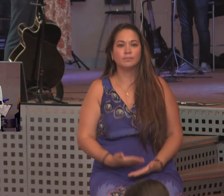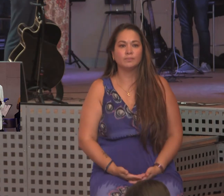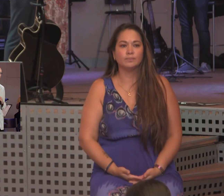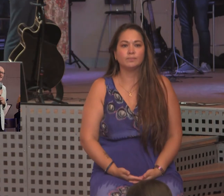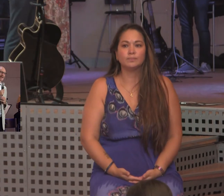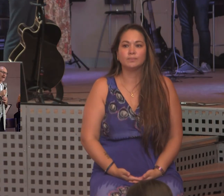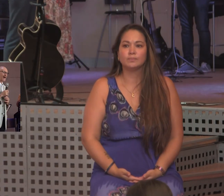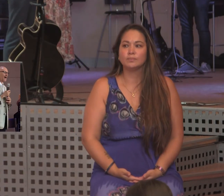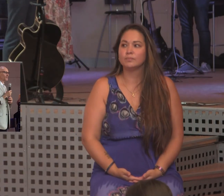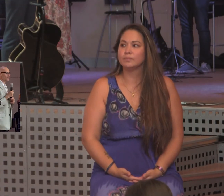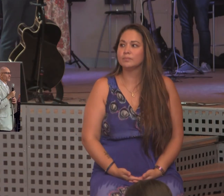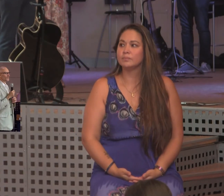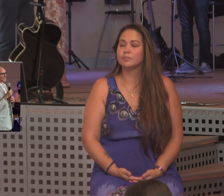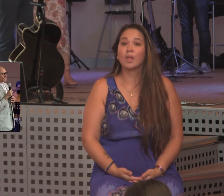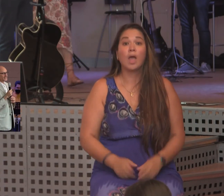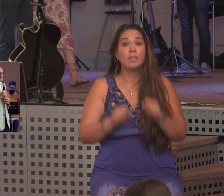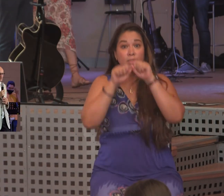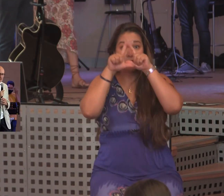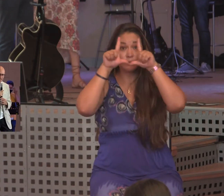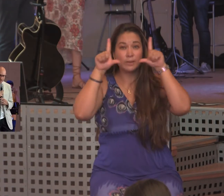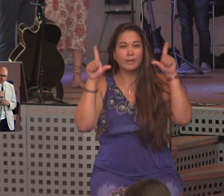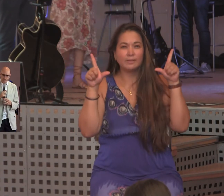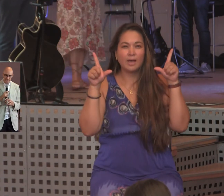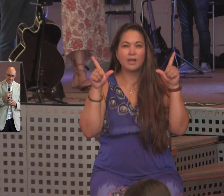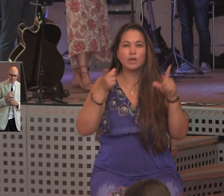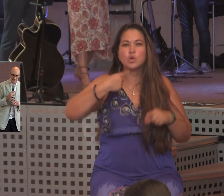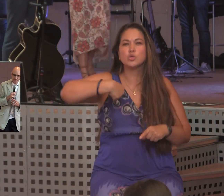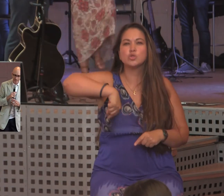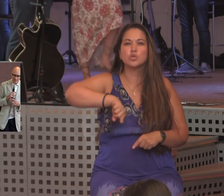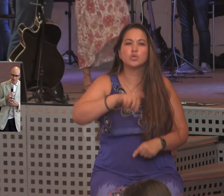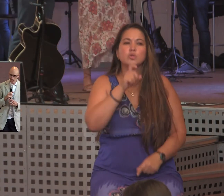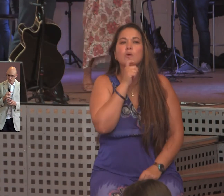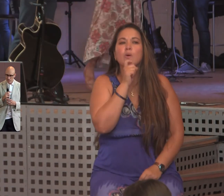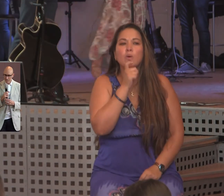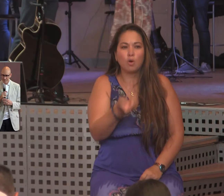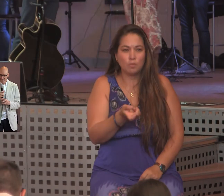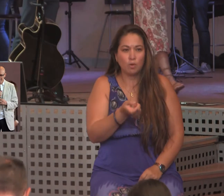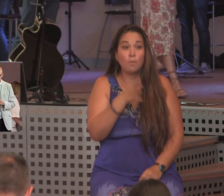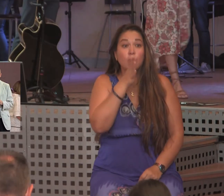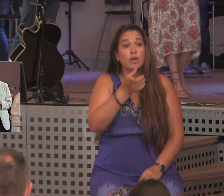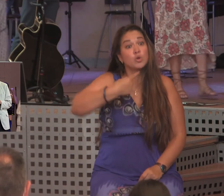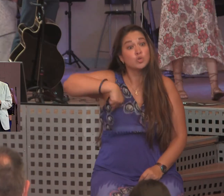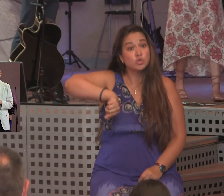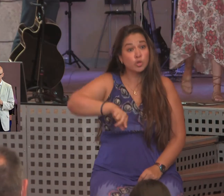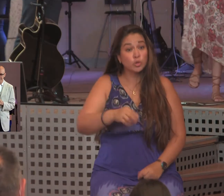¿Cómo despertar al profeta que llevamos dentro?